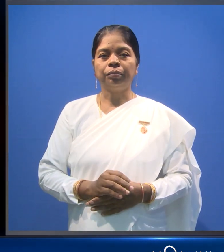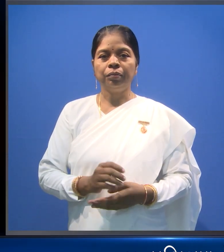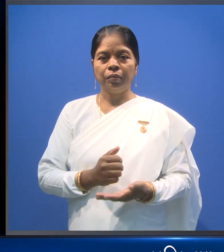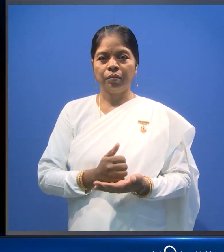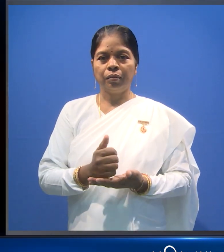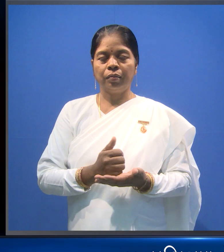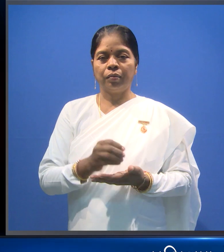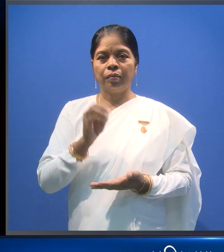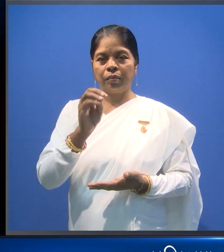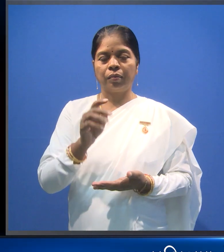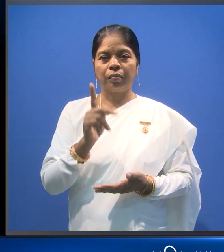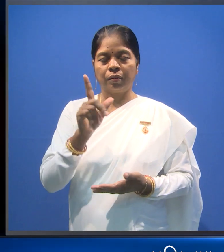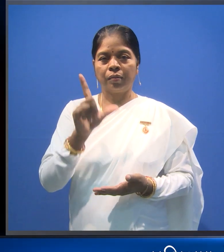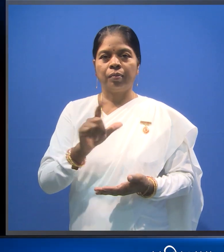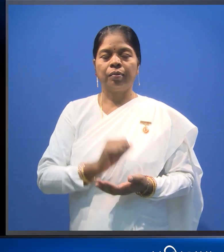प्रशिक्षण देण्याची कला.